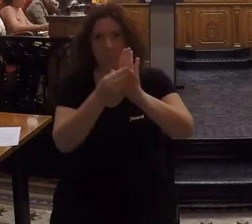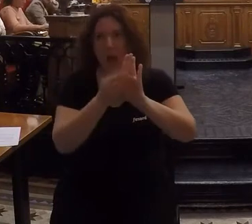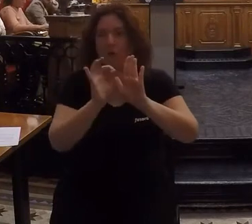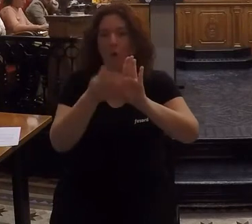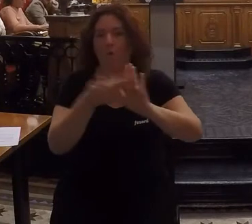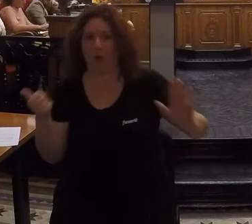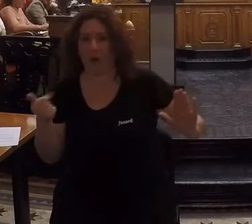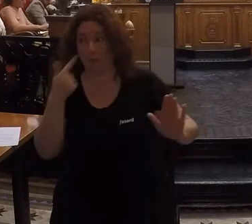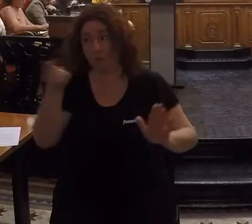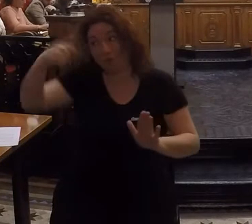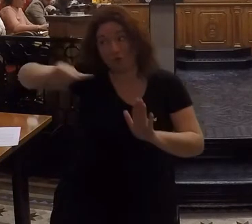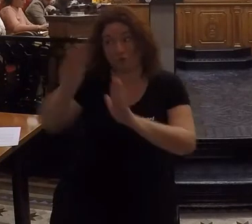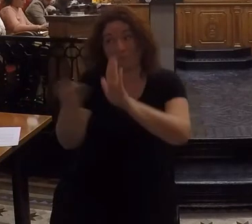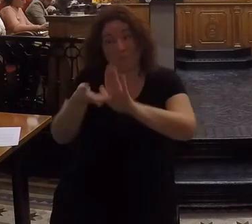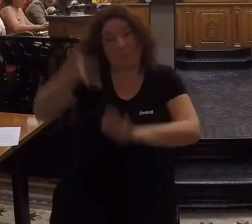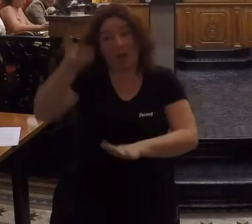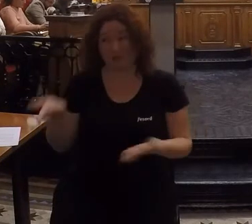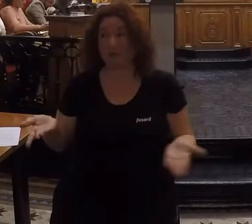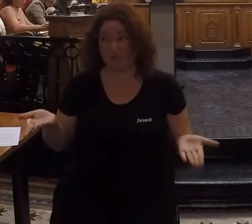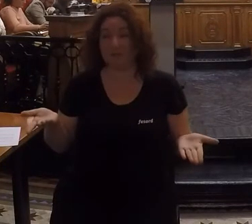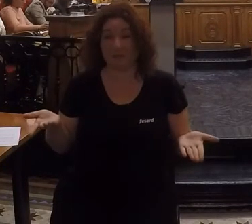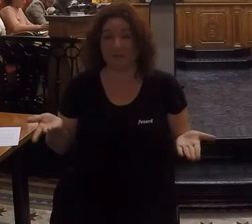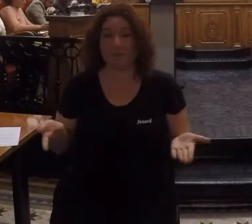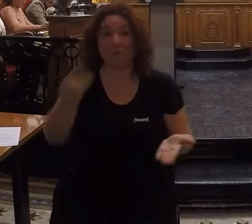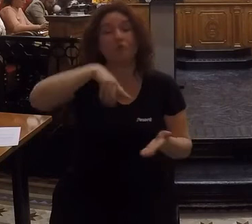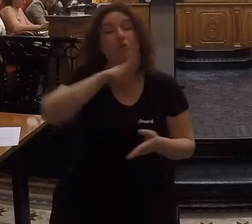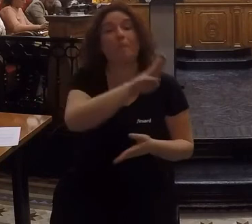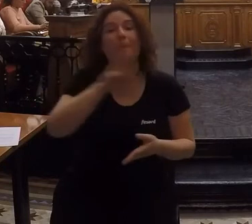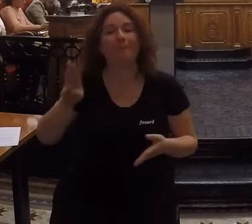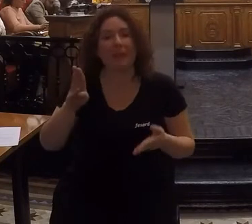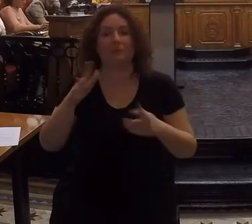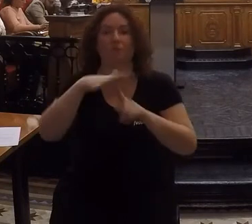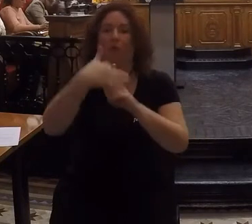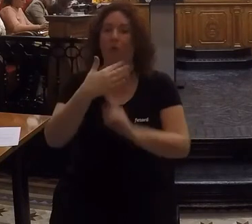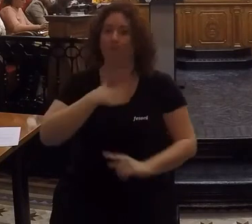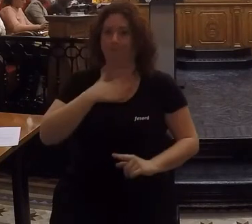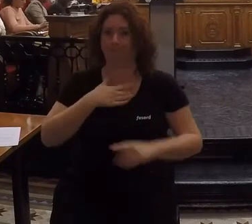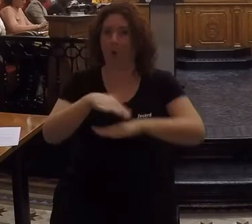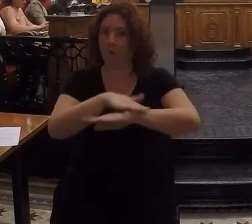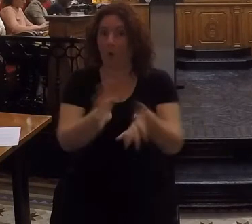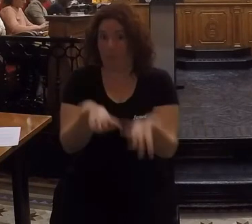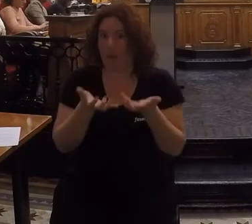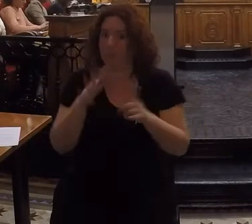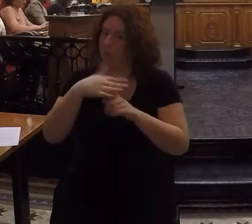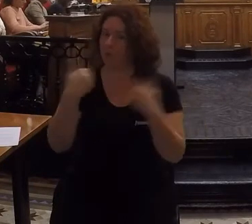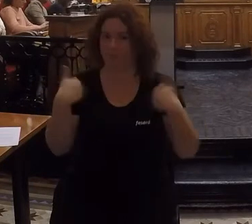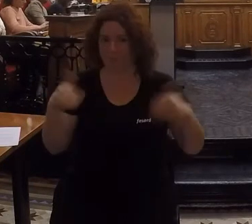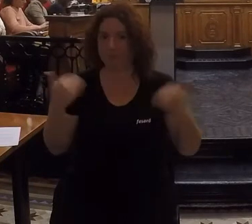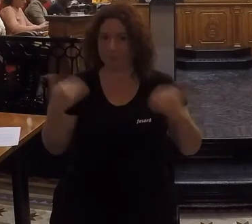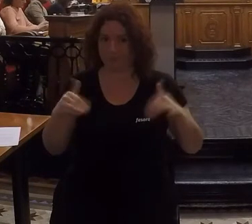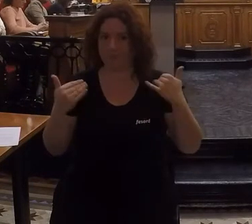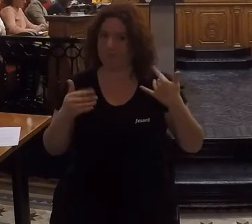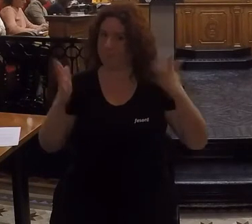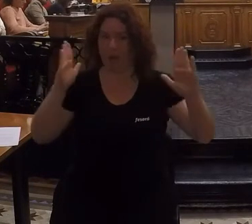impositivo. Que ya sabemos que el Partido Popular, las circunstancias que tuvo en el Gobierno y tuvo que subir el IBI, eso ya lo sabemos